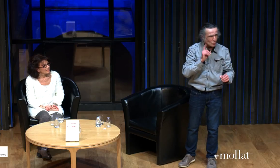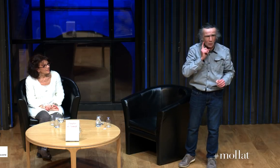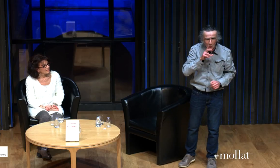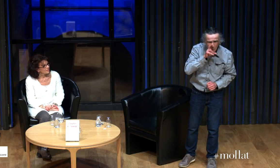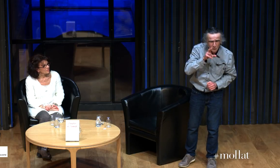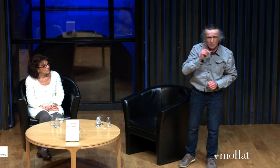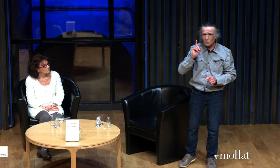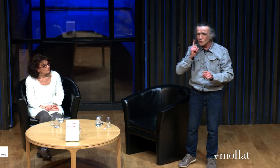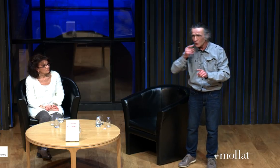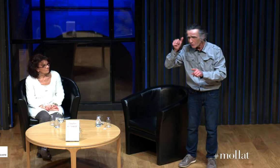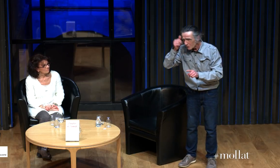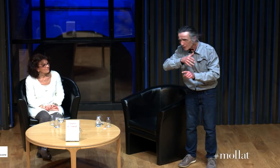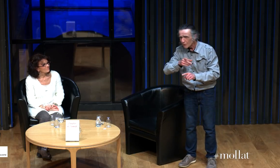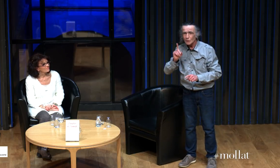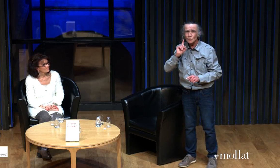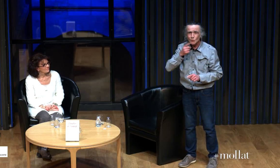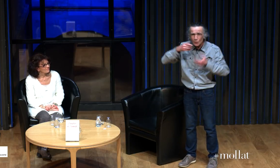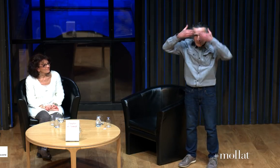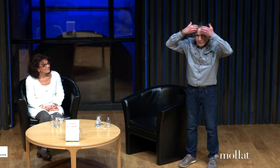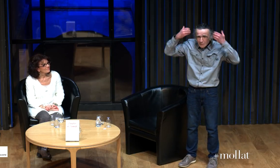Ça signait de partout. Il n'y avait aucun souci.